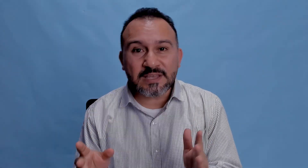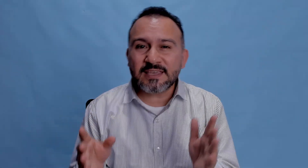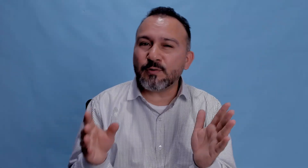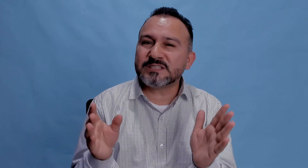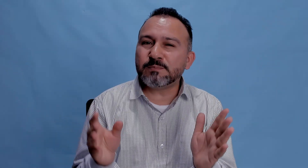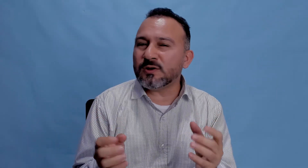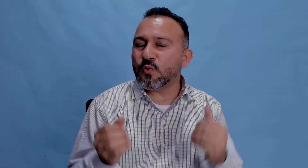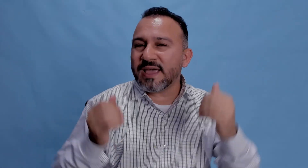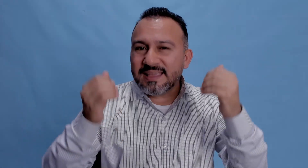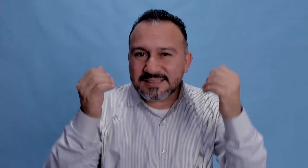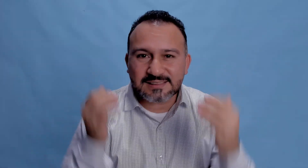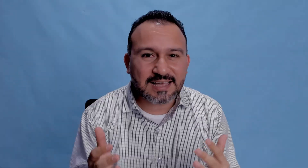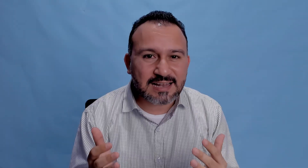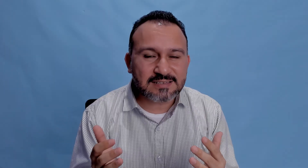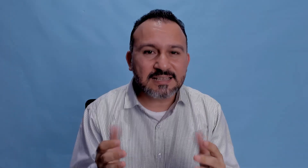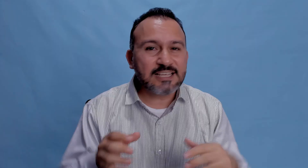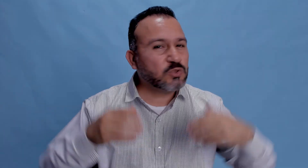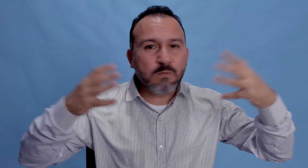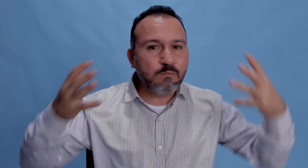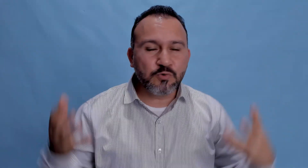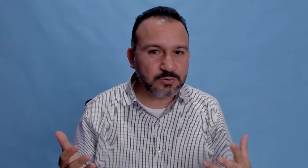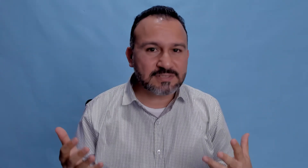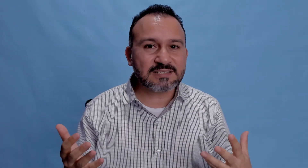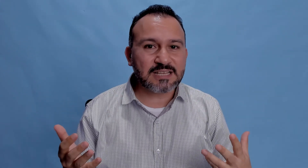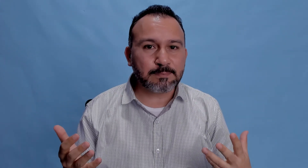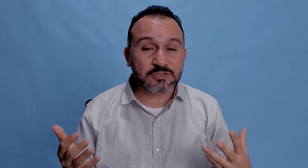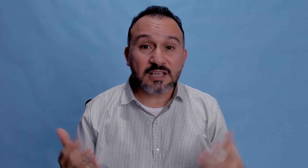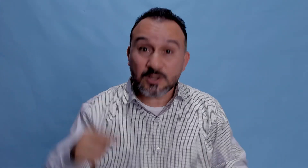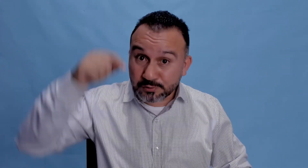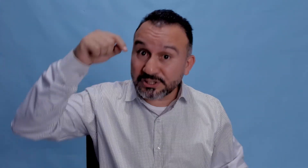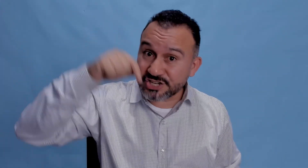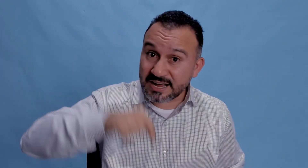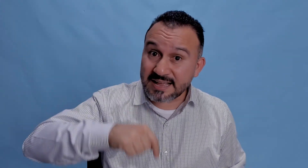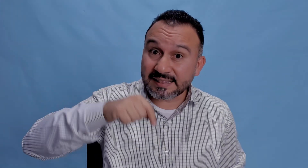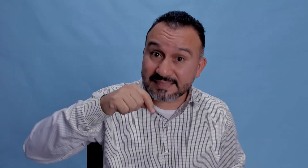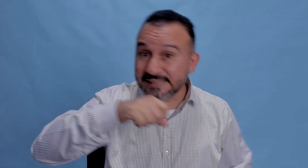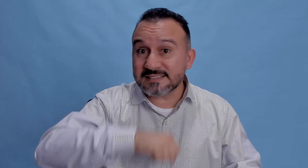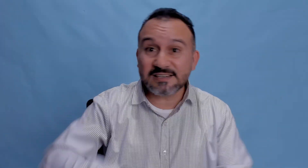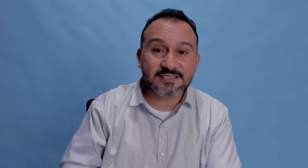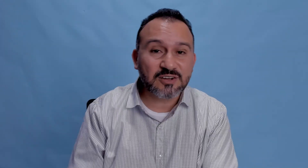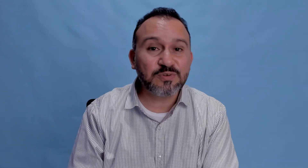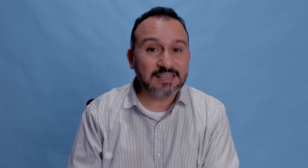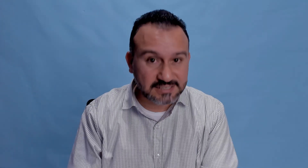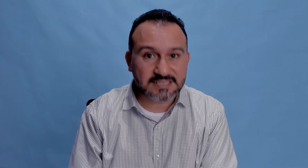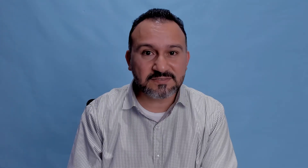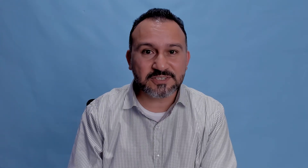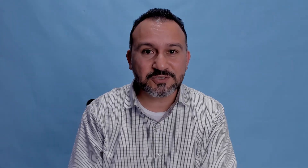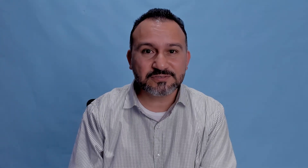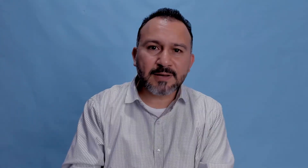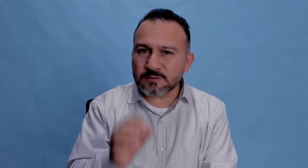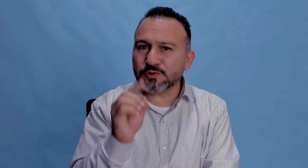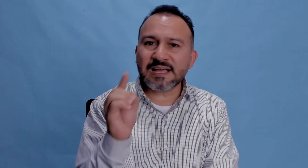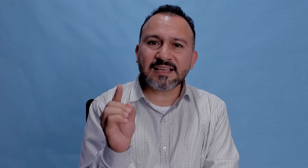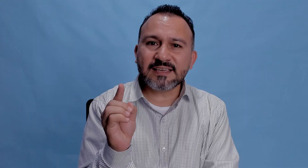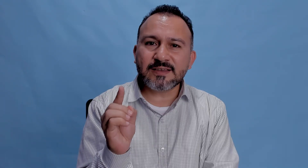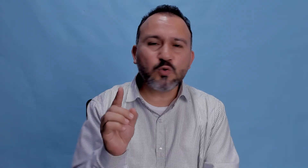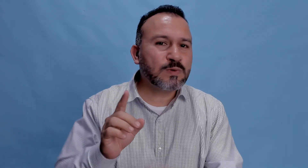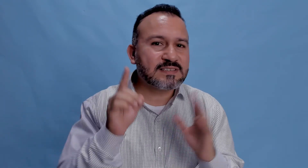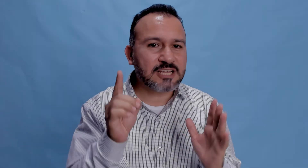que eu explico em detalhes e dou muitos exemplos. E eu vou deixar na descrição desse vídeo. Mas eu vou dar aqui um